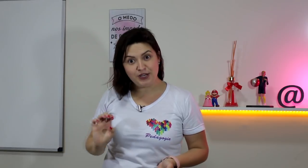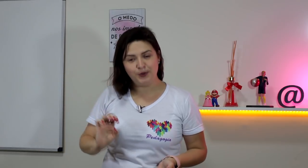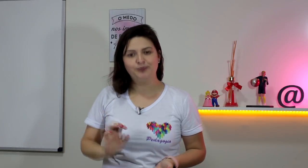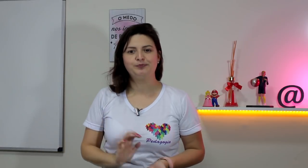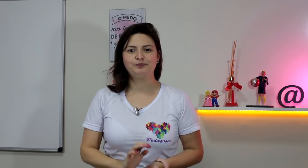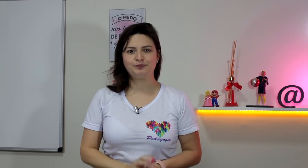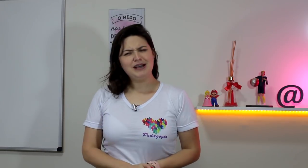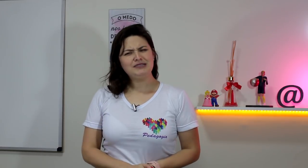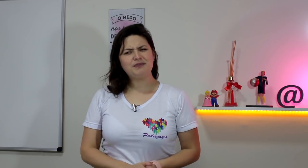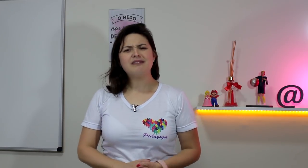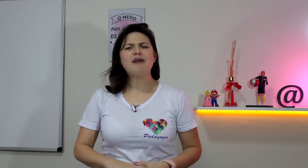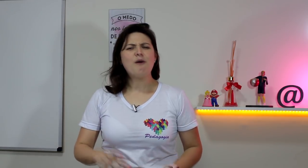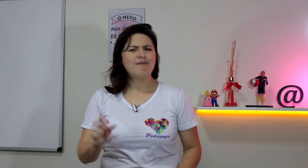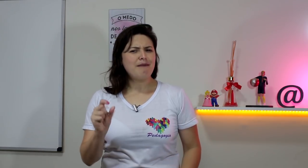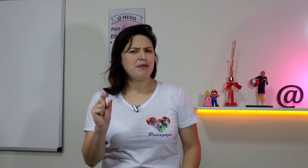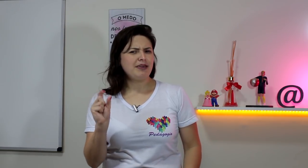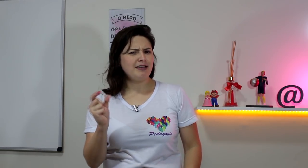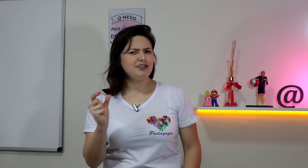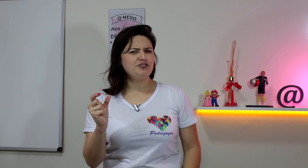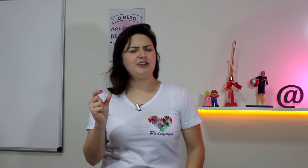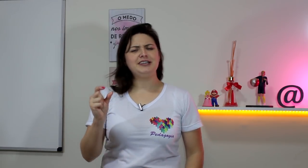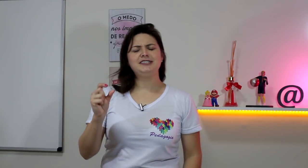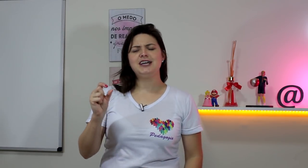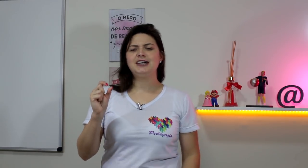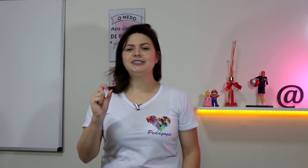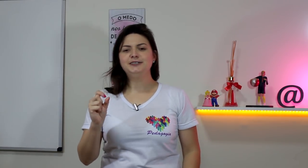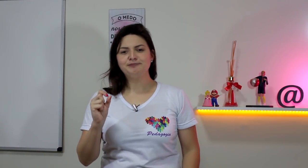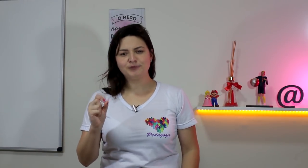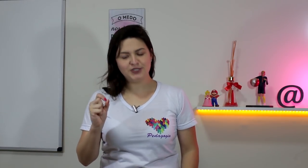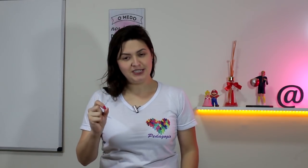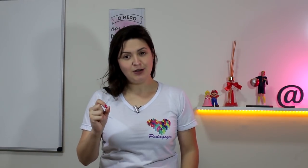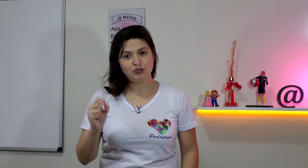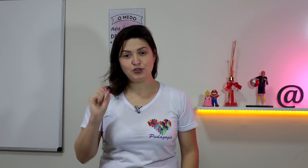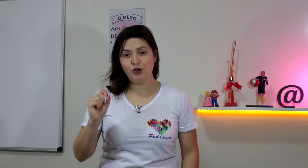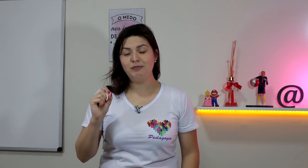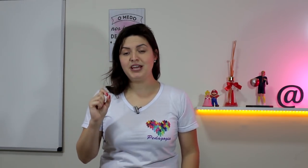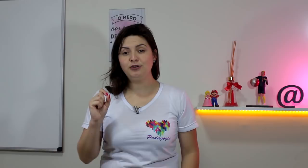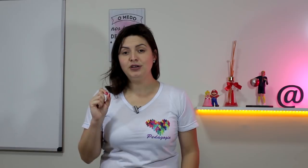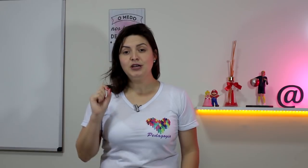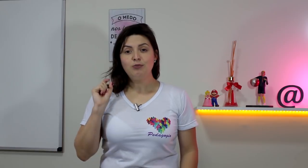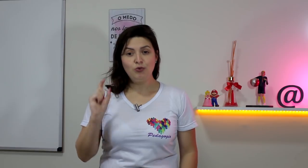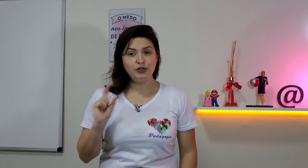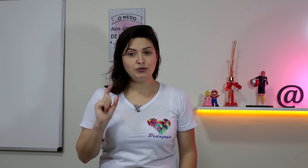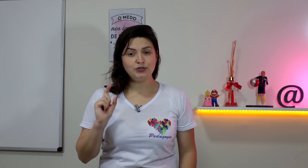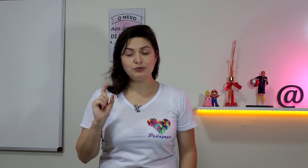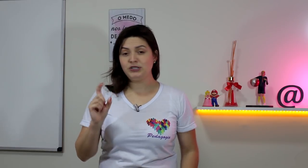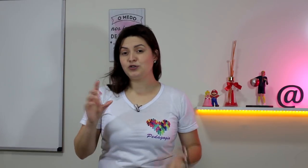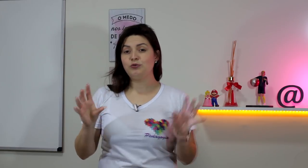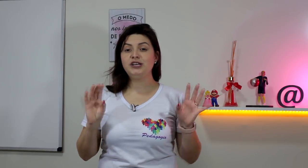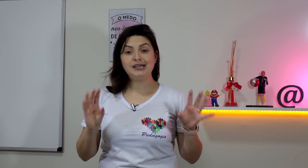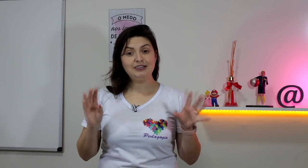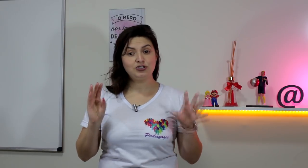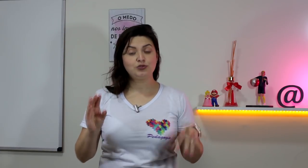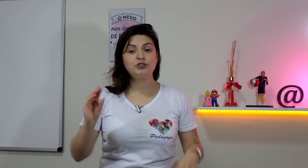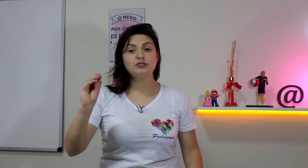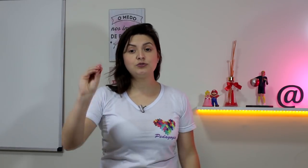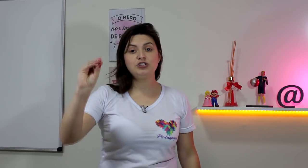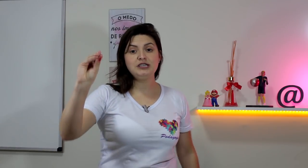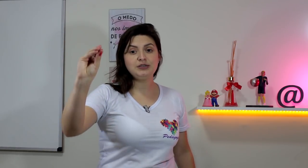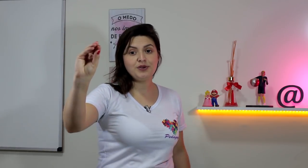sobrinho. Mas para dar uma pequena diferenciada no sinal de sobrinho, muitas comunidades surdas utilizam